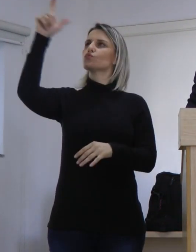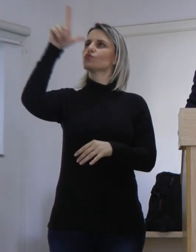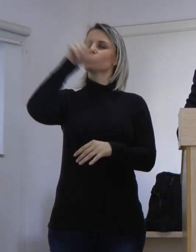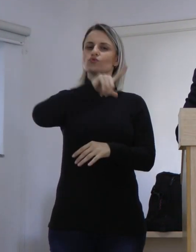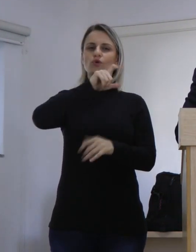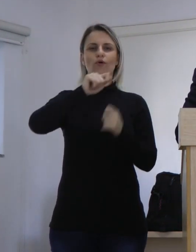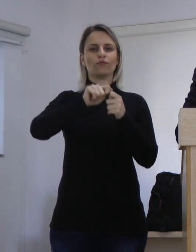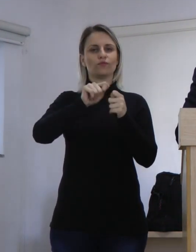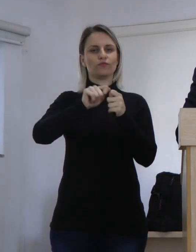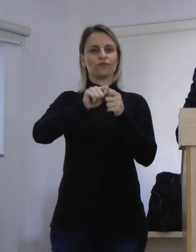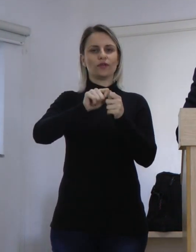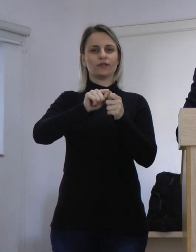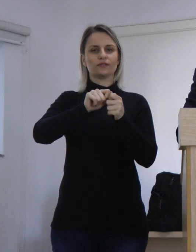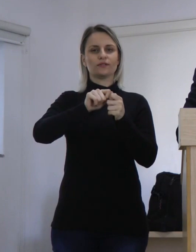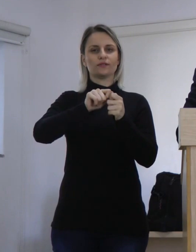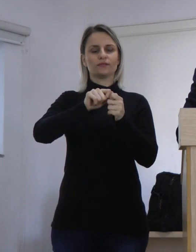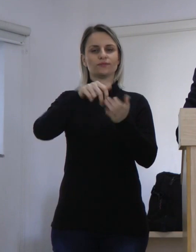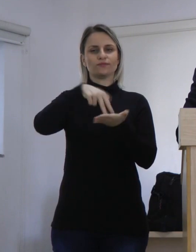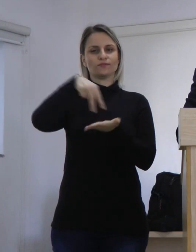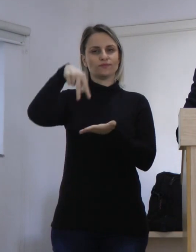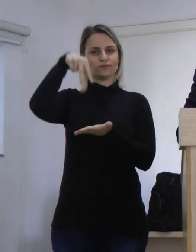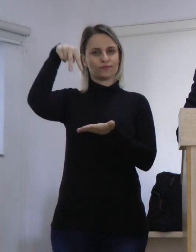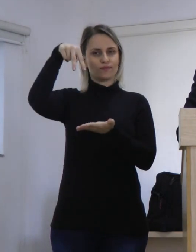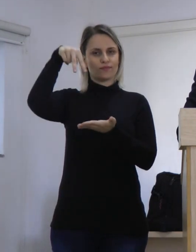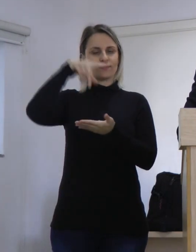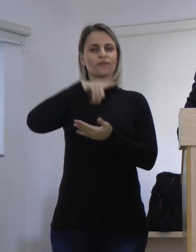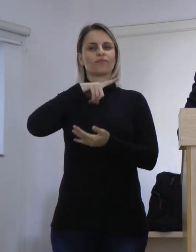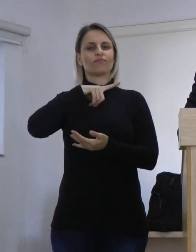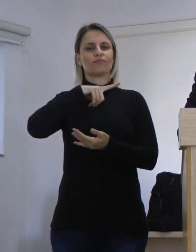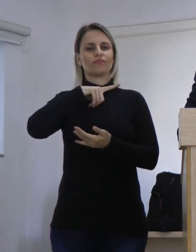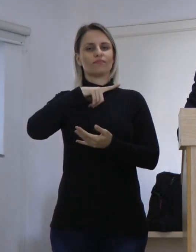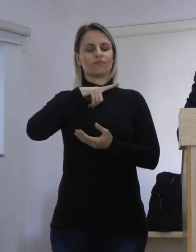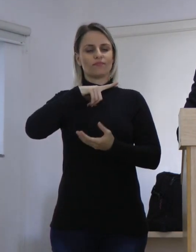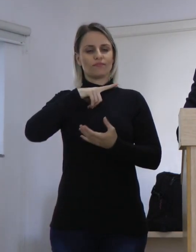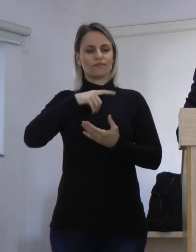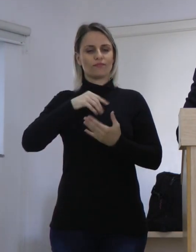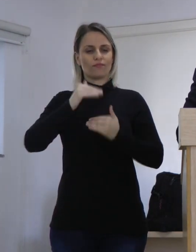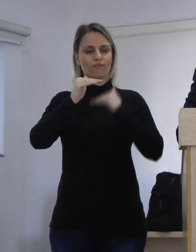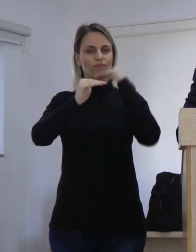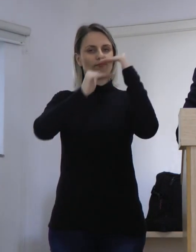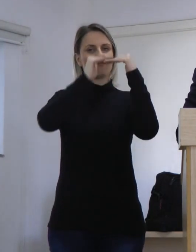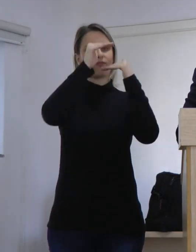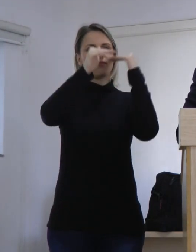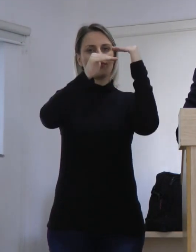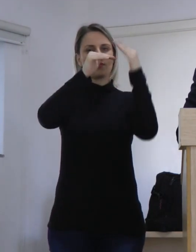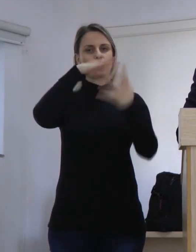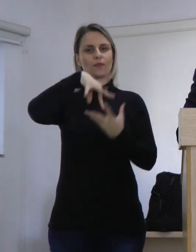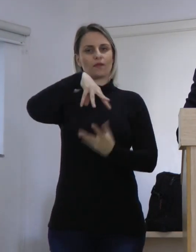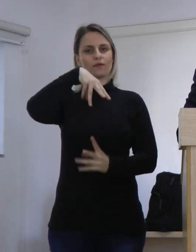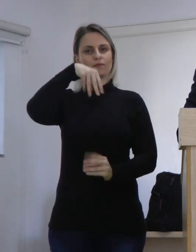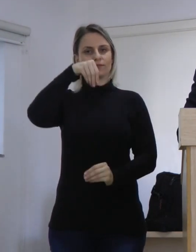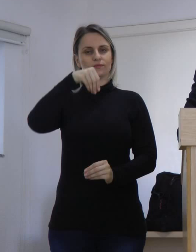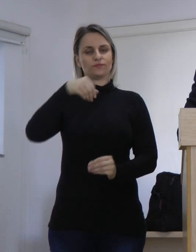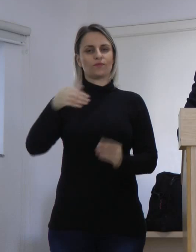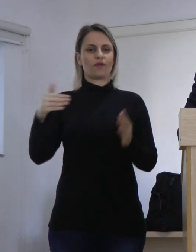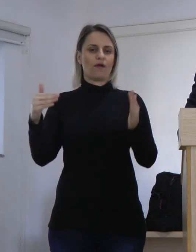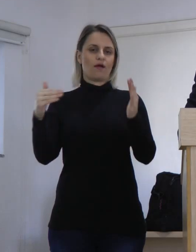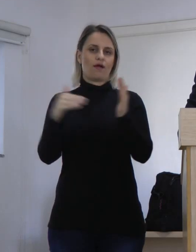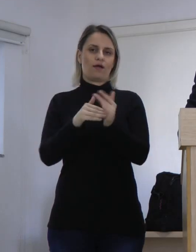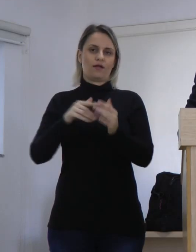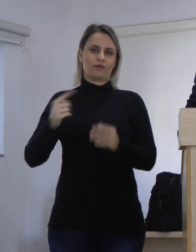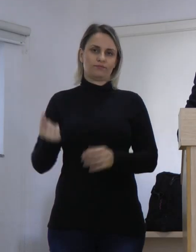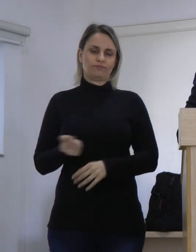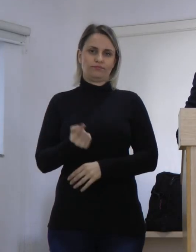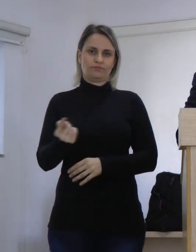humanidade, sustentando-lhe o crescimento espiritual na direção do século sem fim.